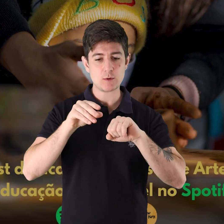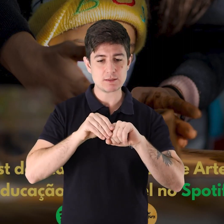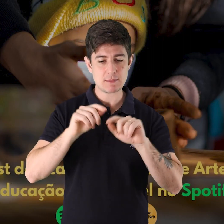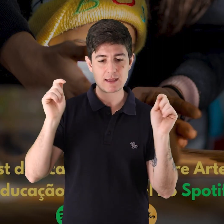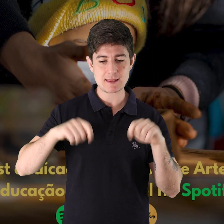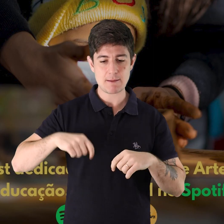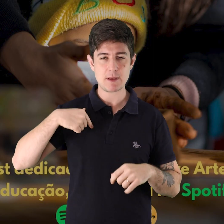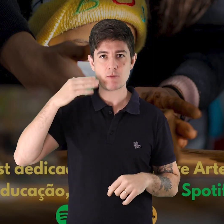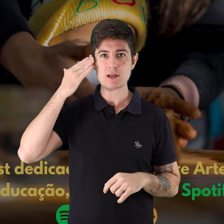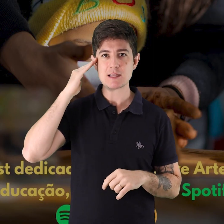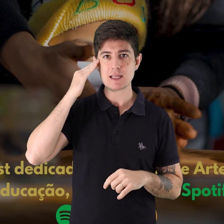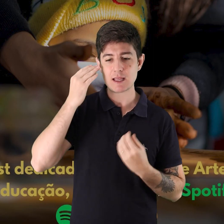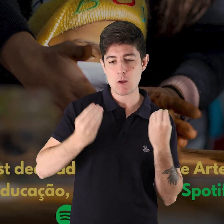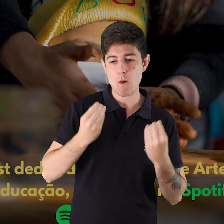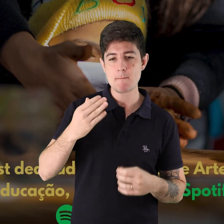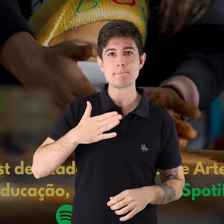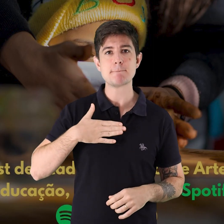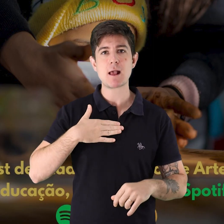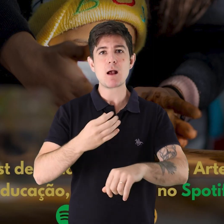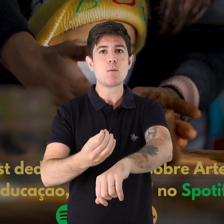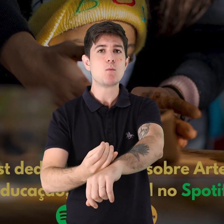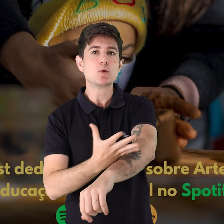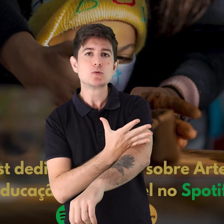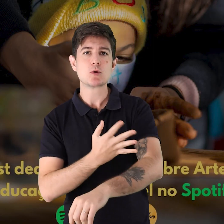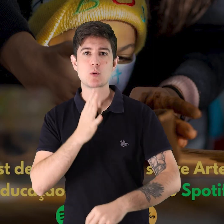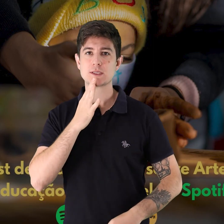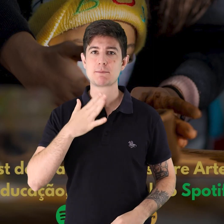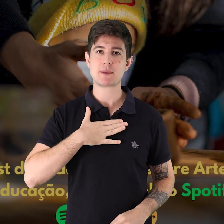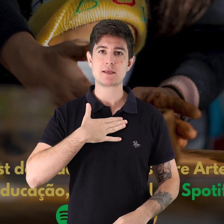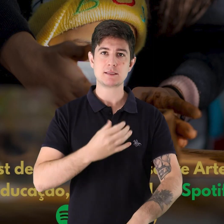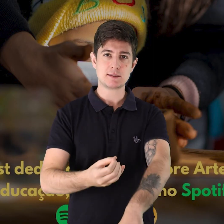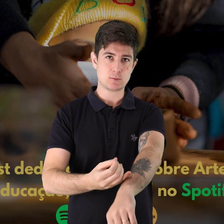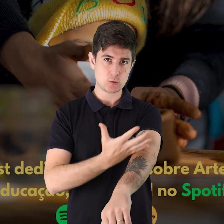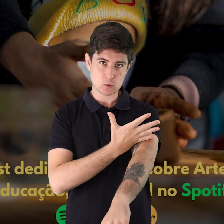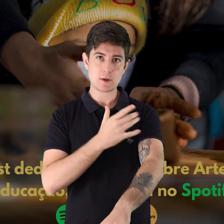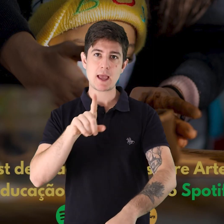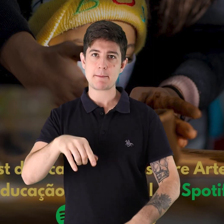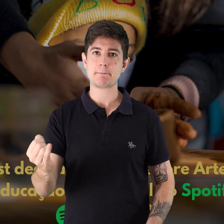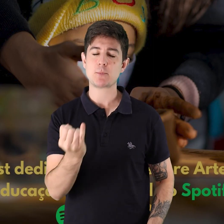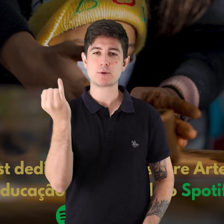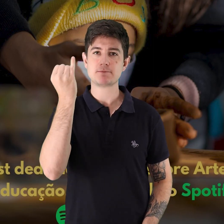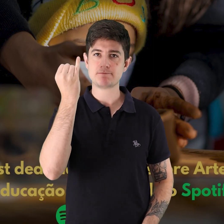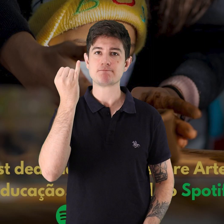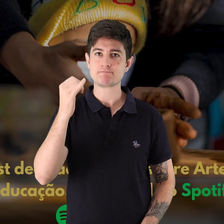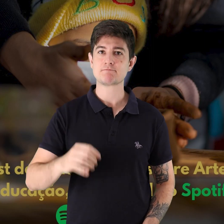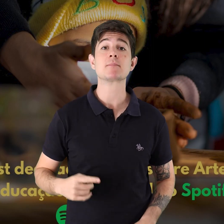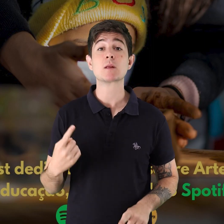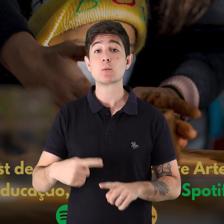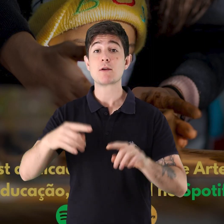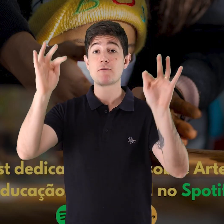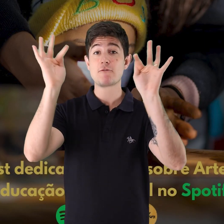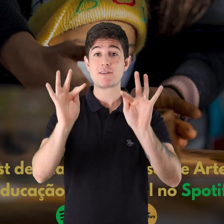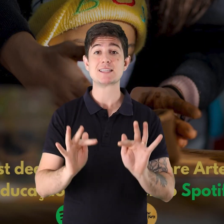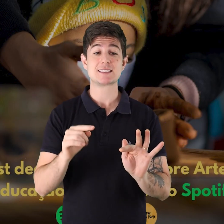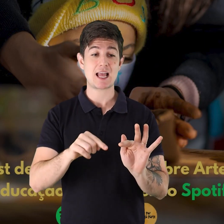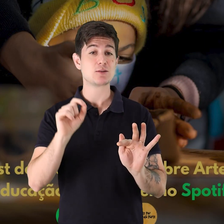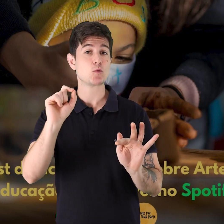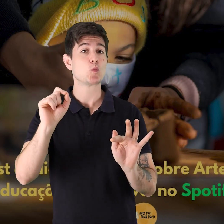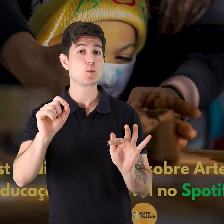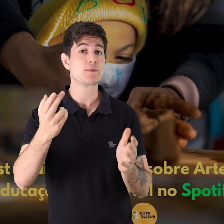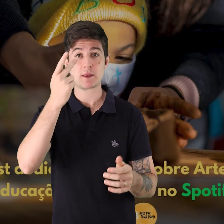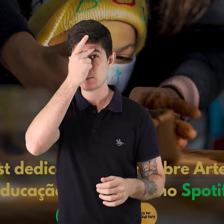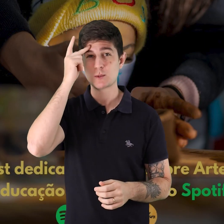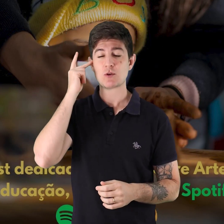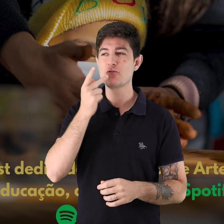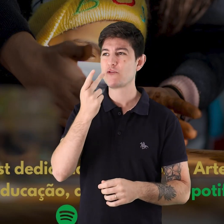também entenda, saiba lidar com as suas emoções, conheça as suas emoções. Isso é importante, porque a felicidade, como fala assim, tem muita